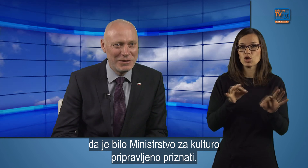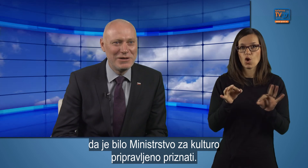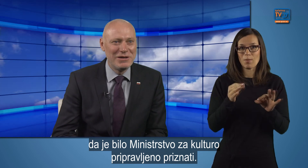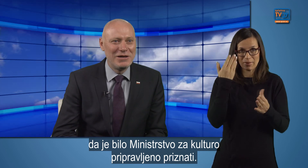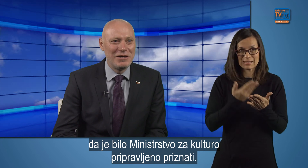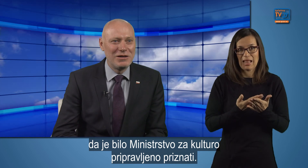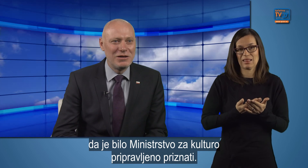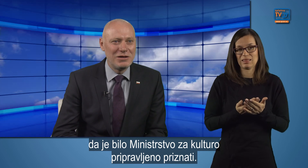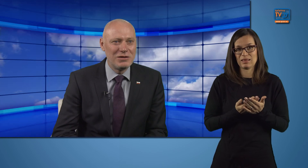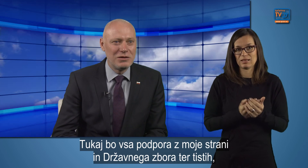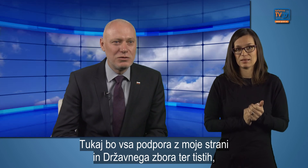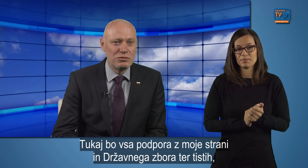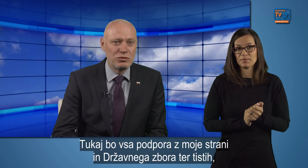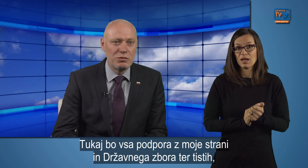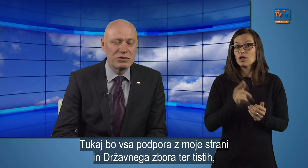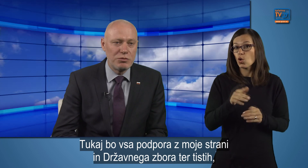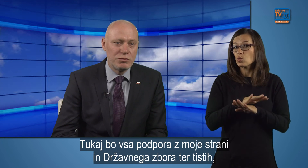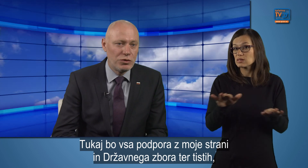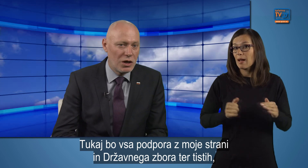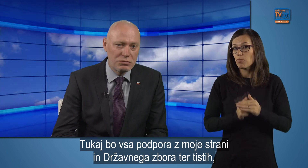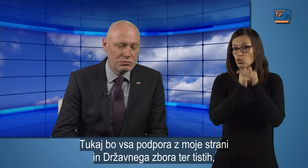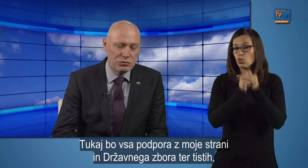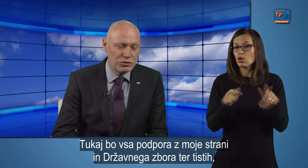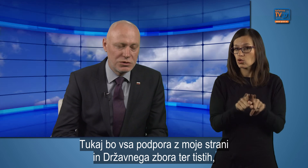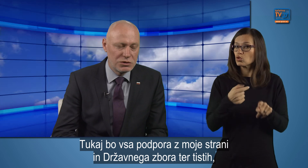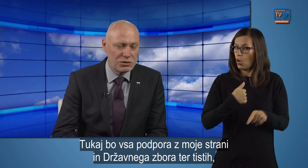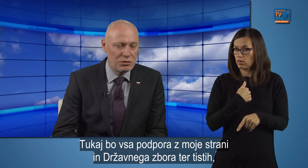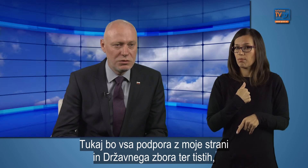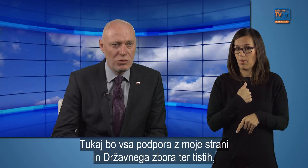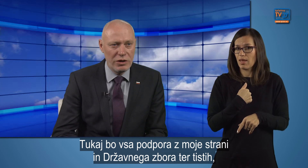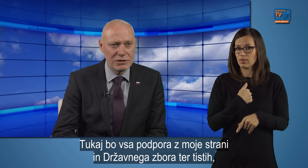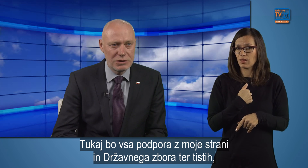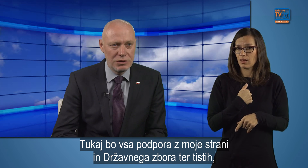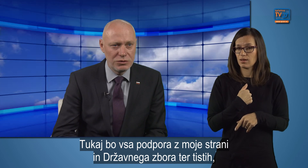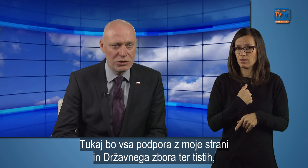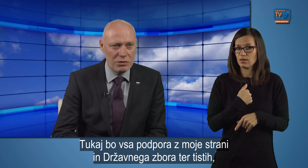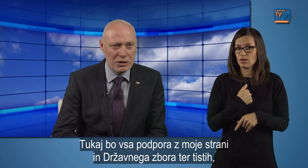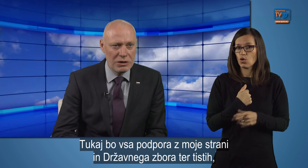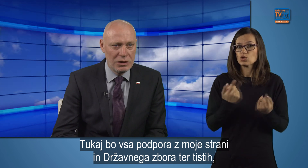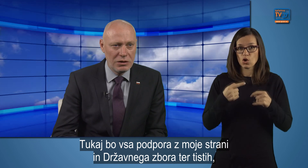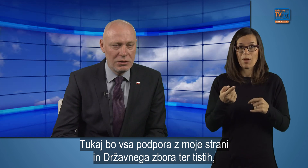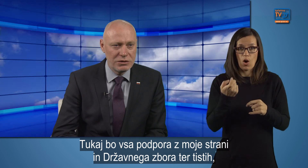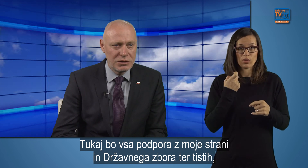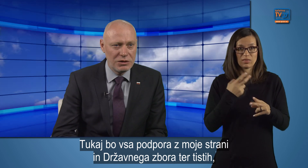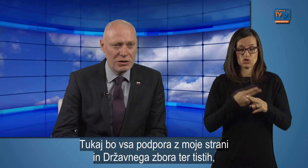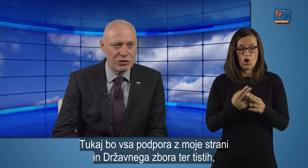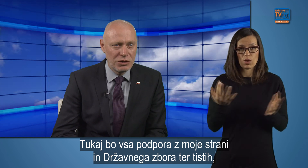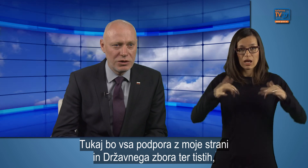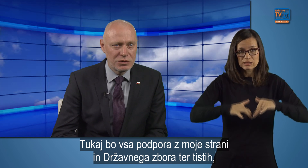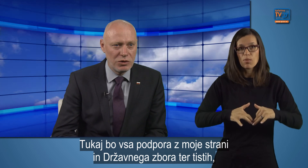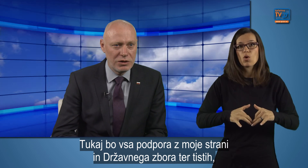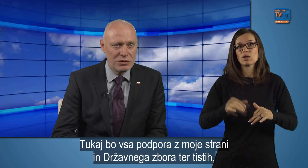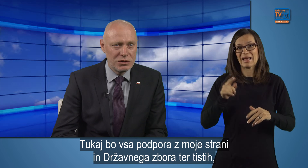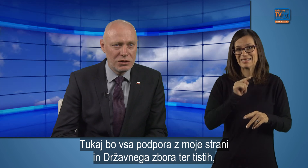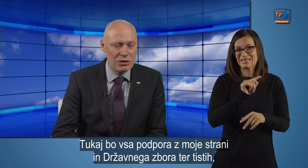priznati. In tukaj bo vsa podpora tudi z moje strani oziroma strani